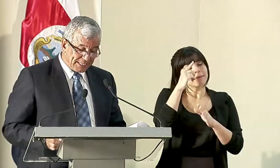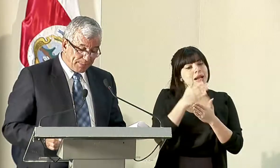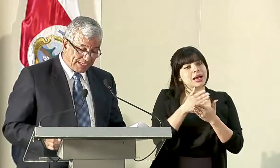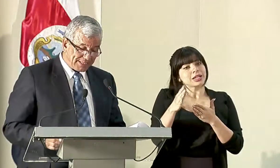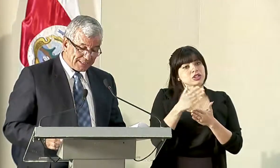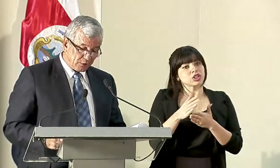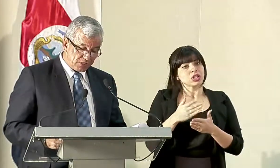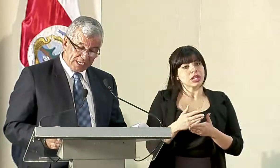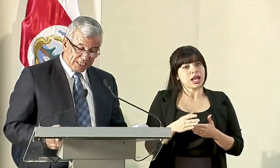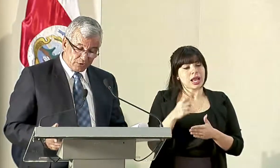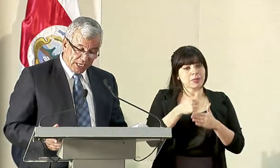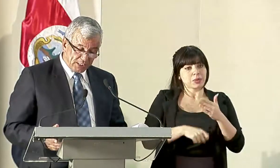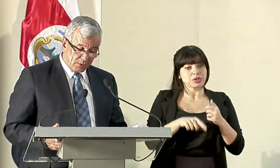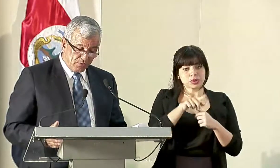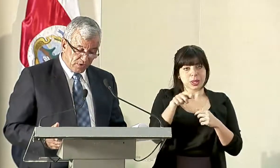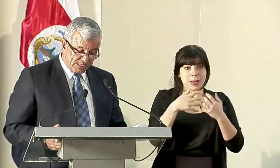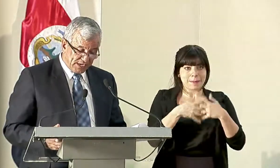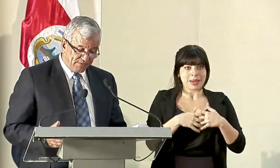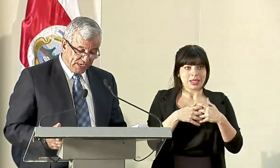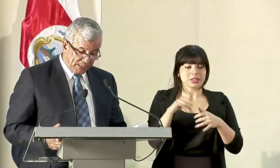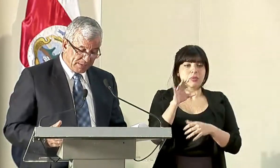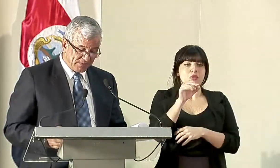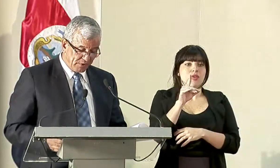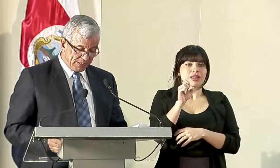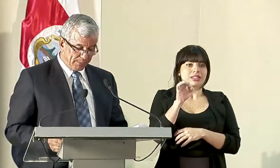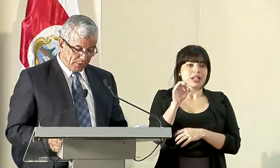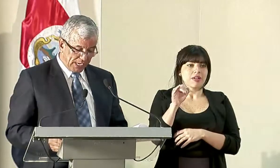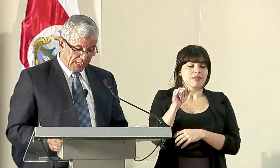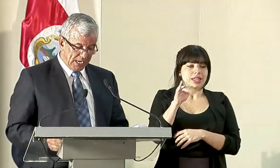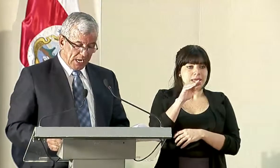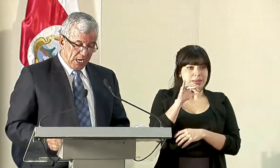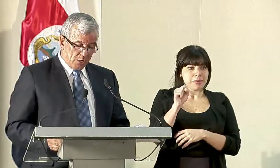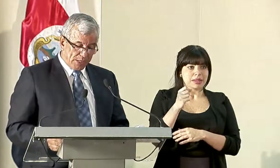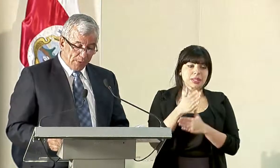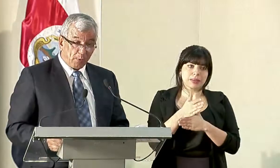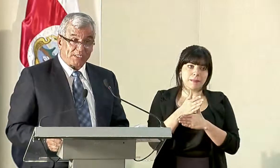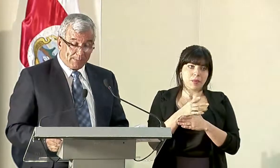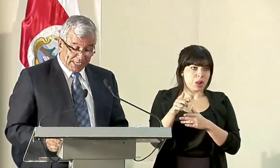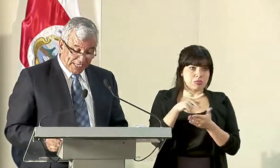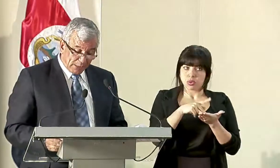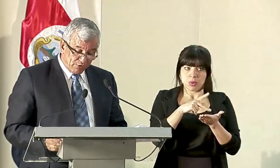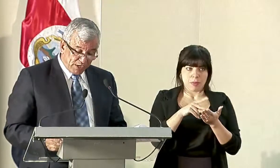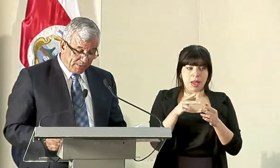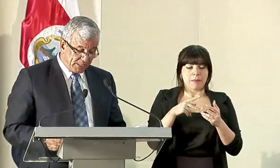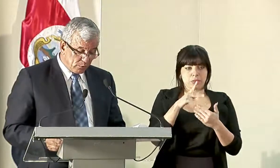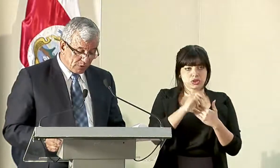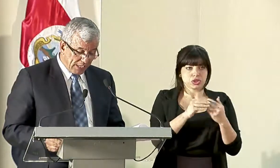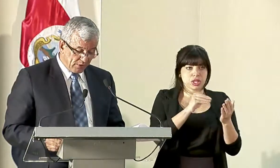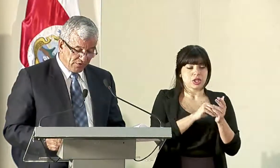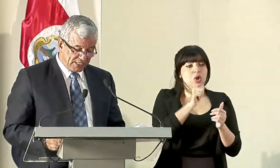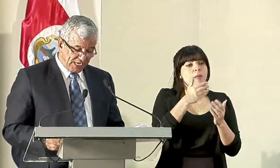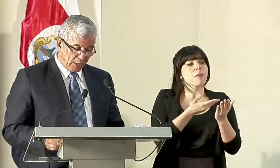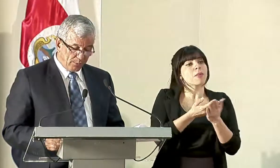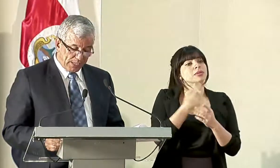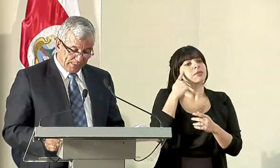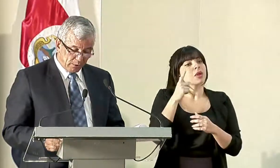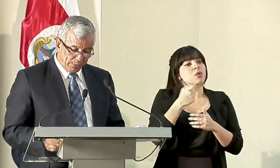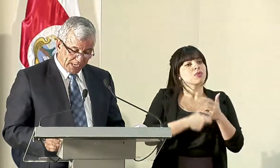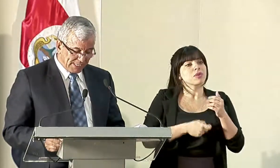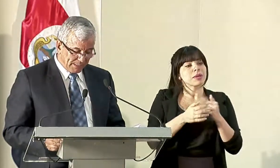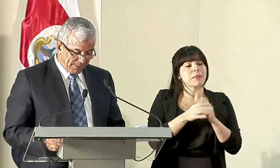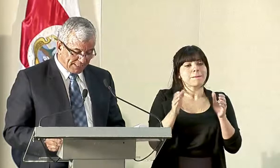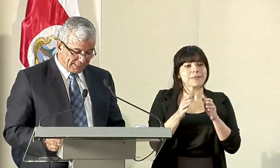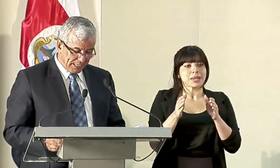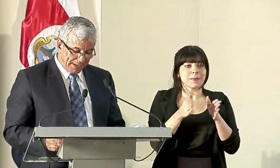exonerar a esas empresas de otras cargas sociales como FODESAF, el IMAS, de forma temporal, y una propuesta para crear un régimen tributario diferenciado para